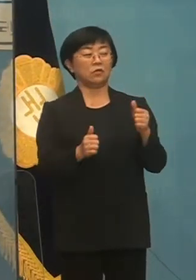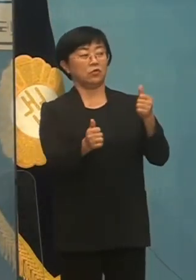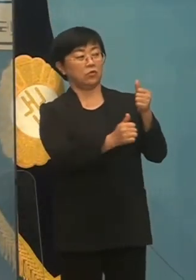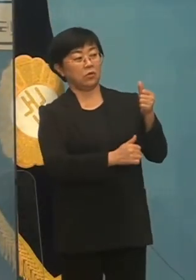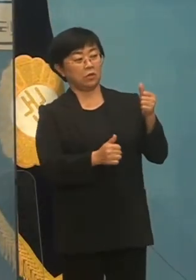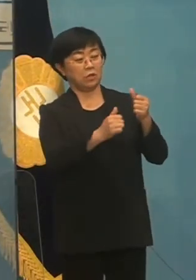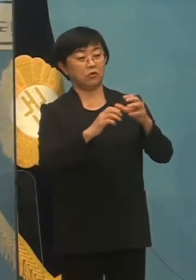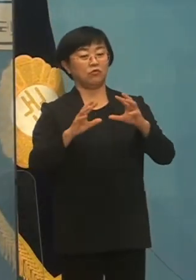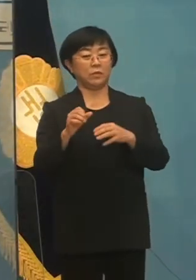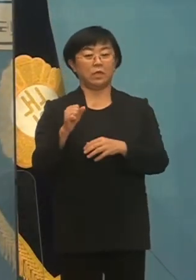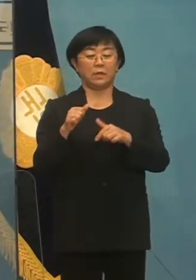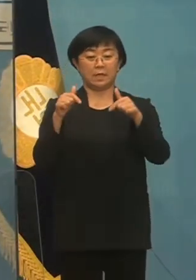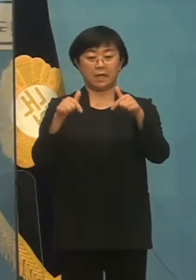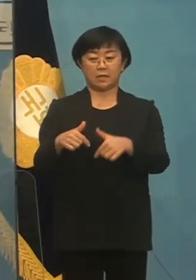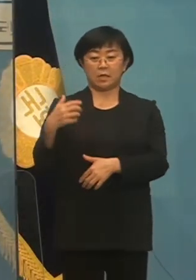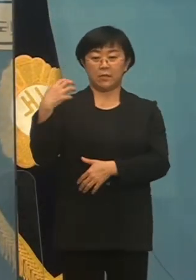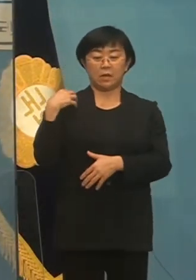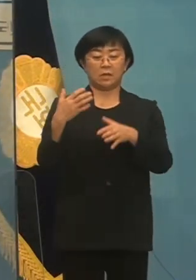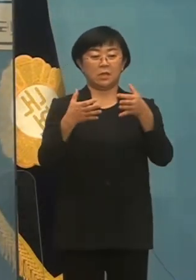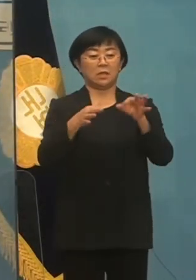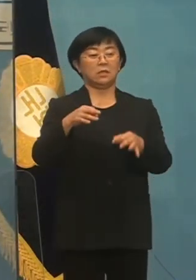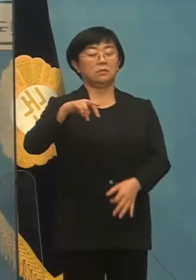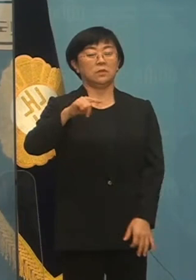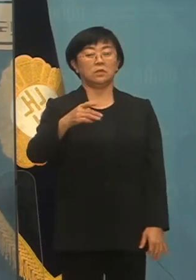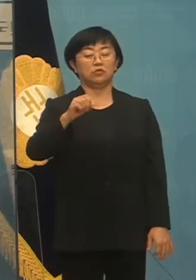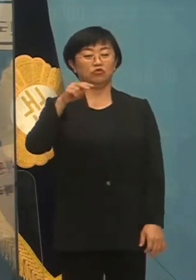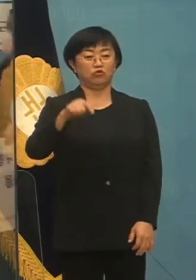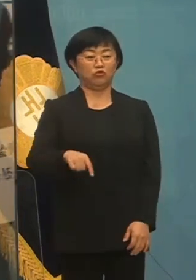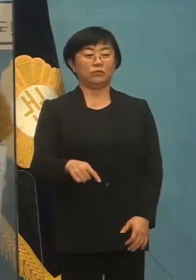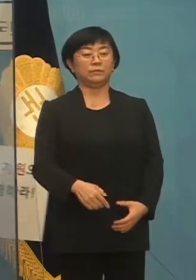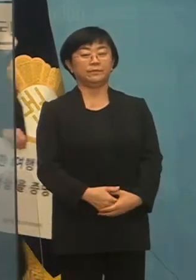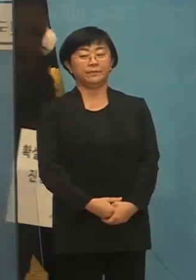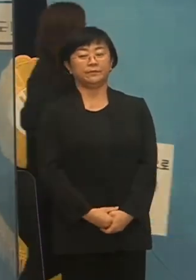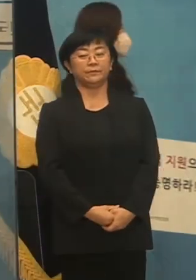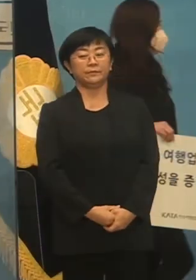문화체육위원회 국민의힘 간사를 맡고 있는 김성수 의원입니다.